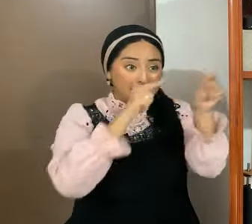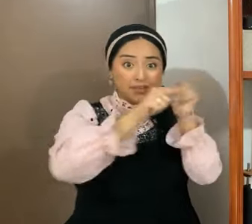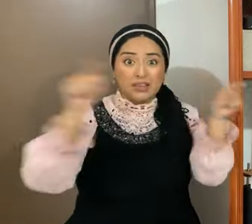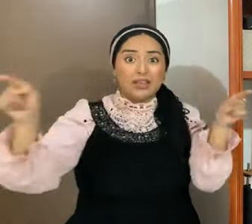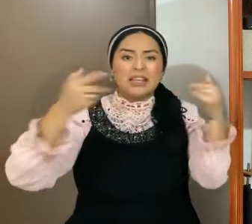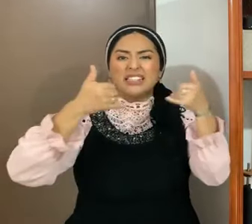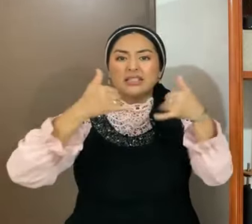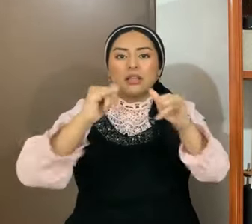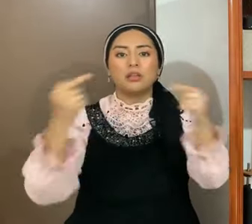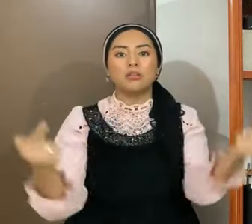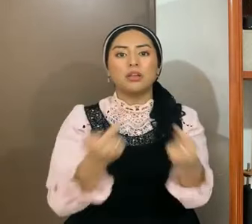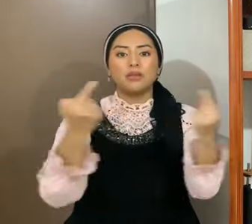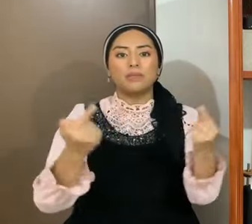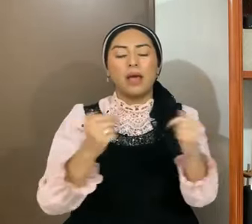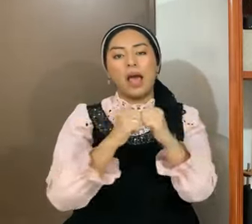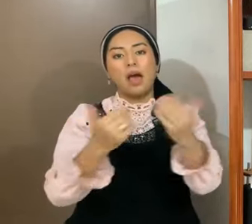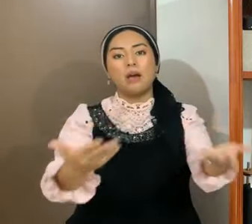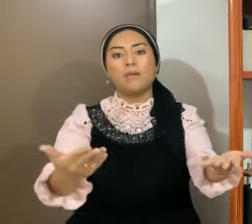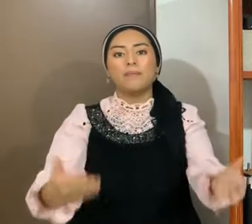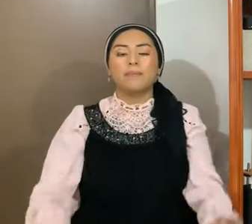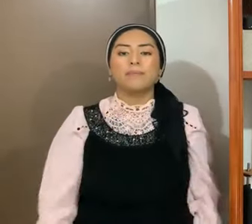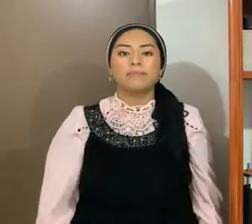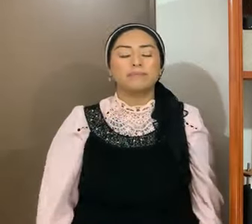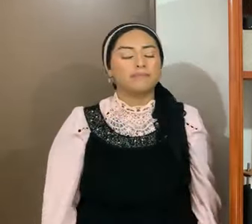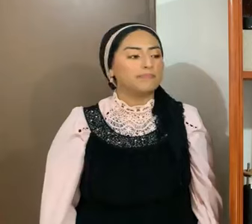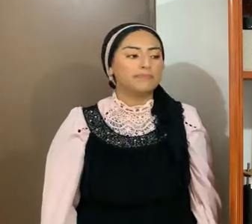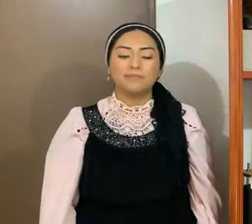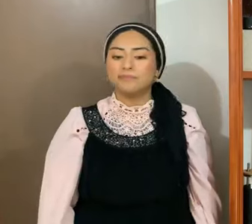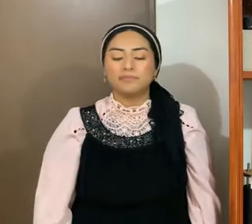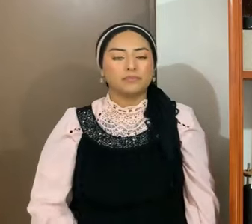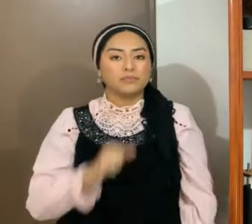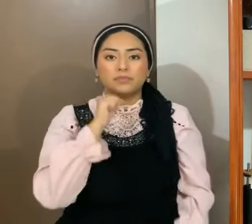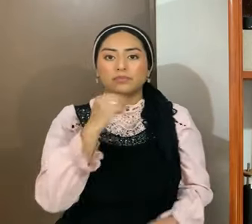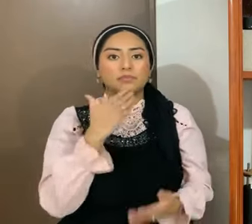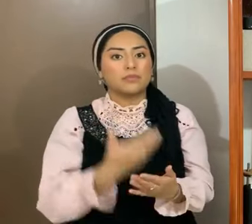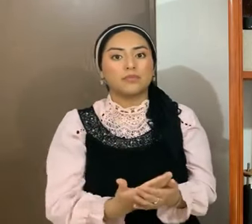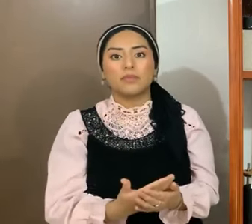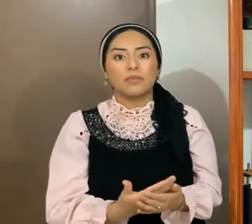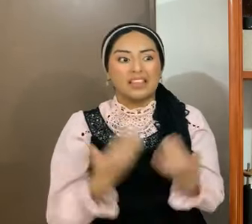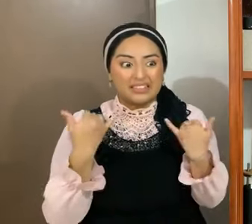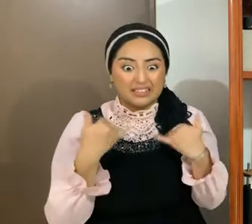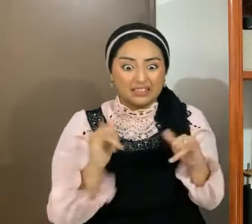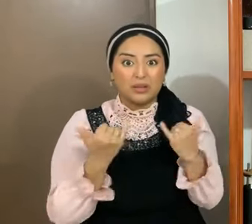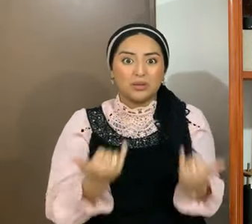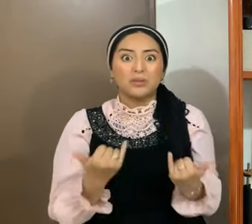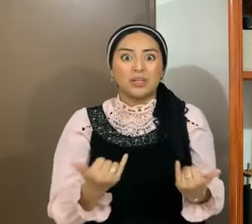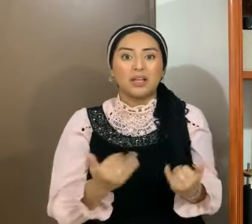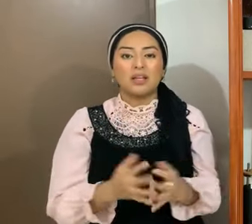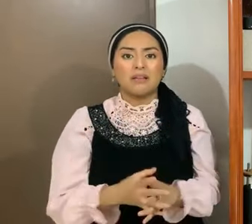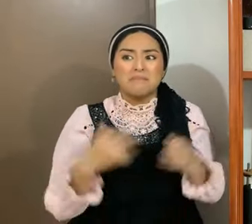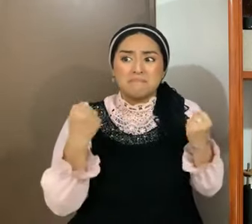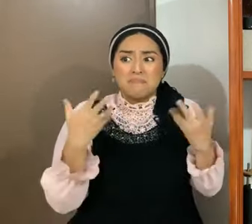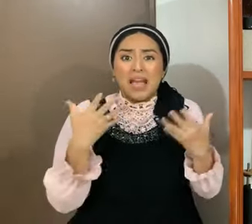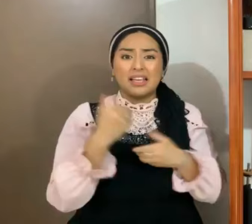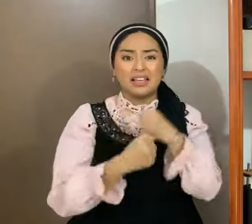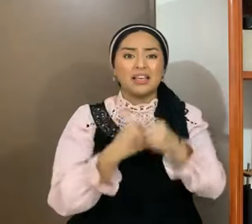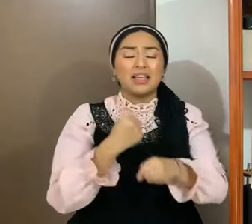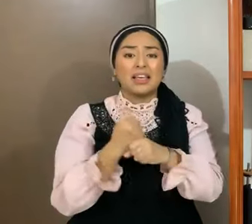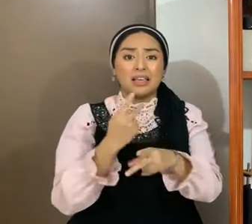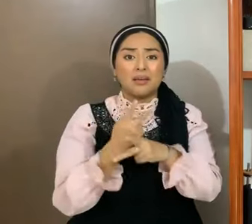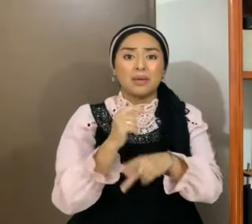en cosas tan reprobables aún hoy, y teniendo años guardando